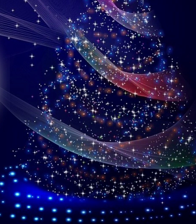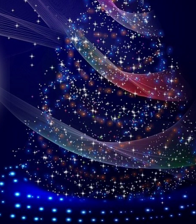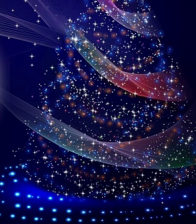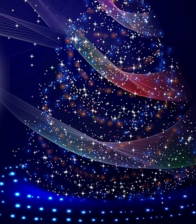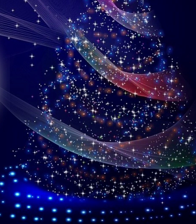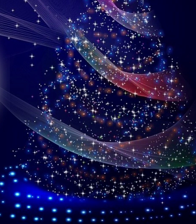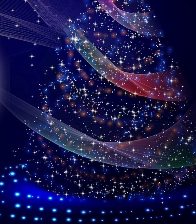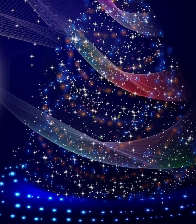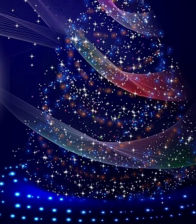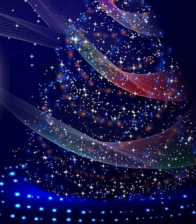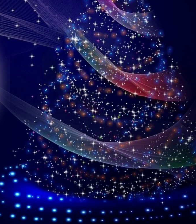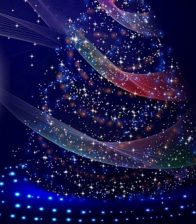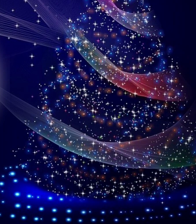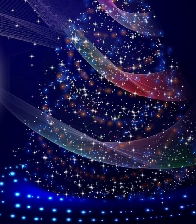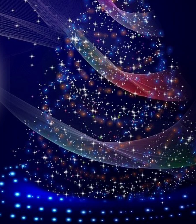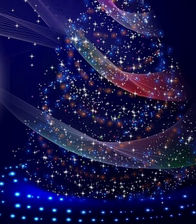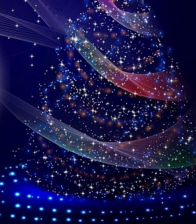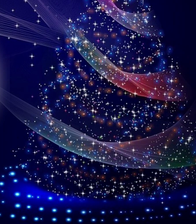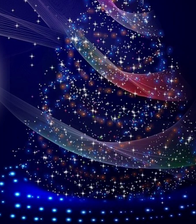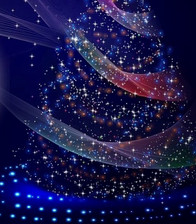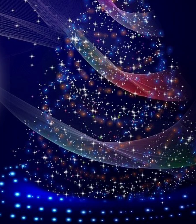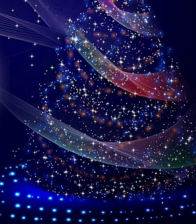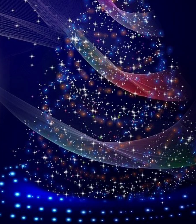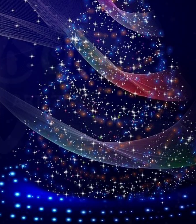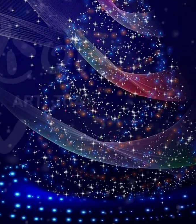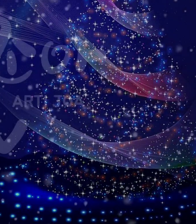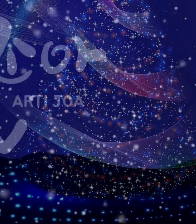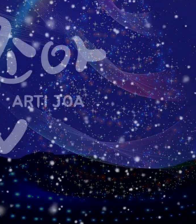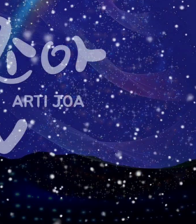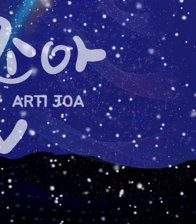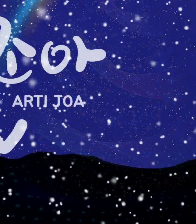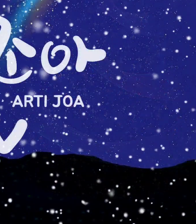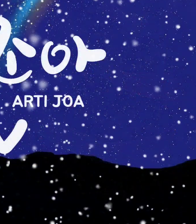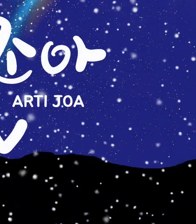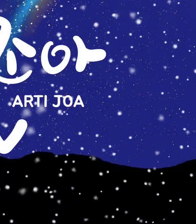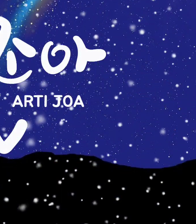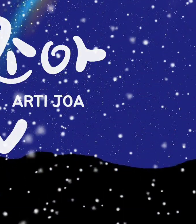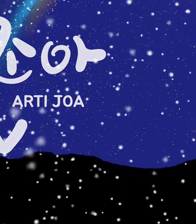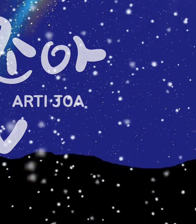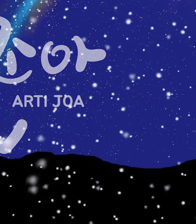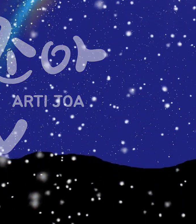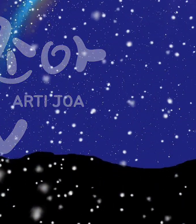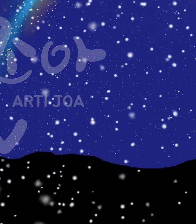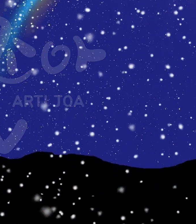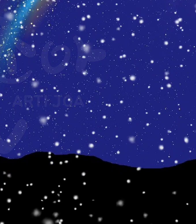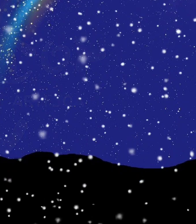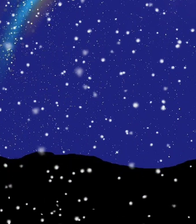하는 찬양입니다. 그러면 끝까지 시청 부탁드릴게요.